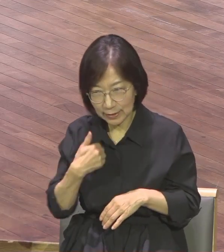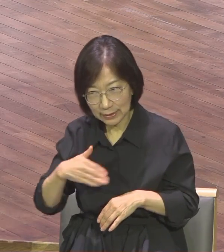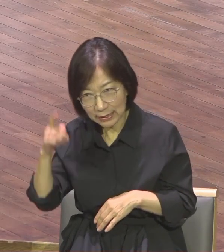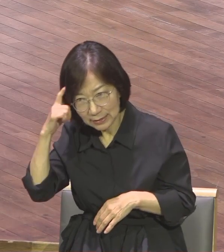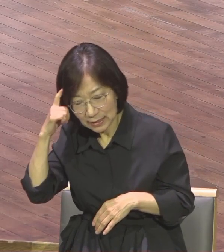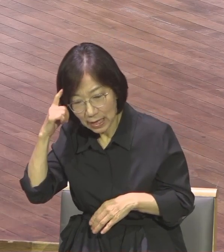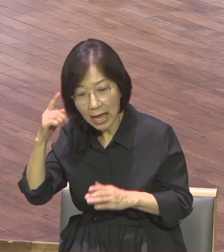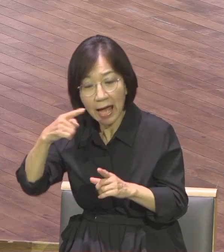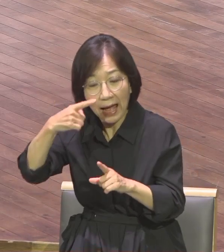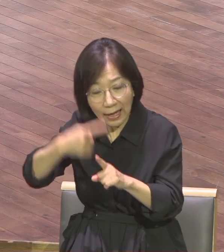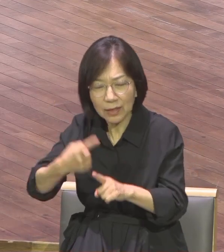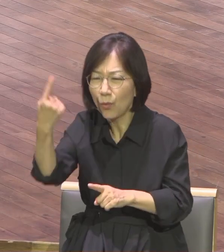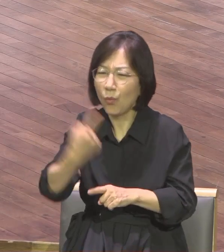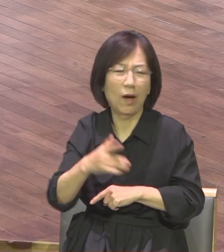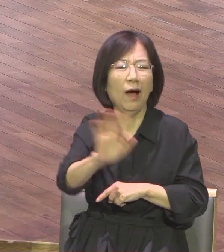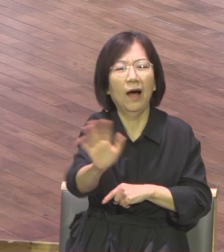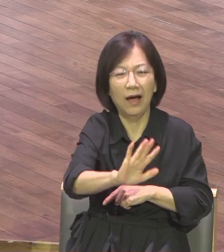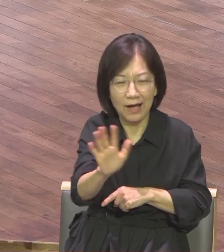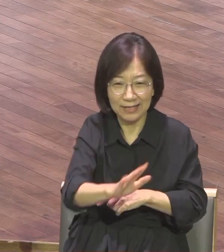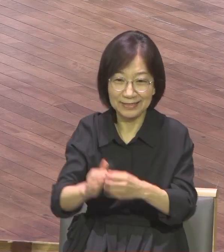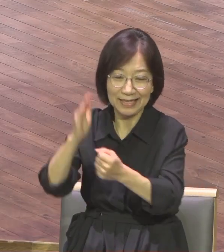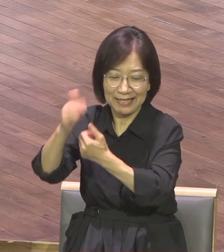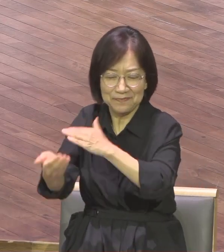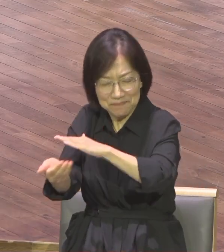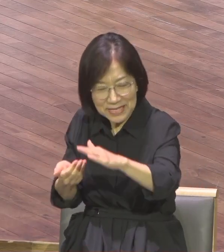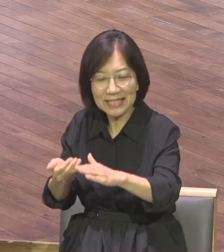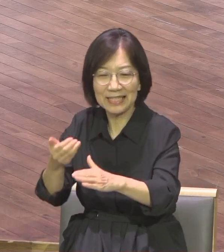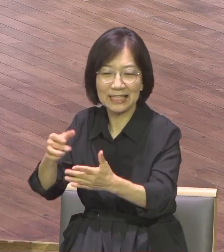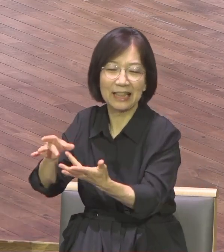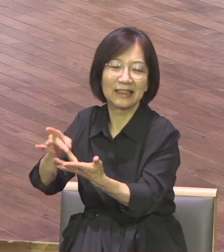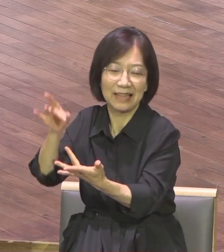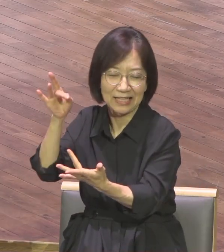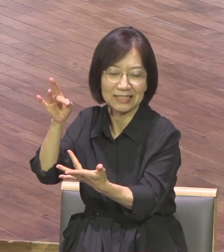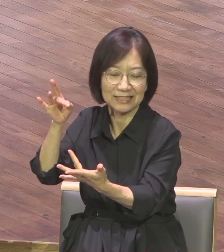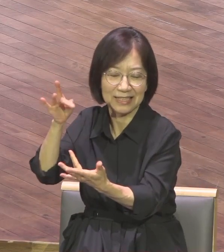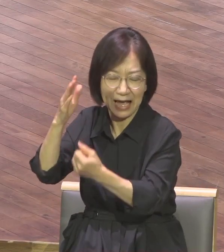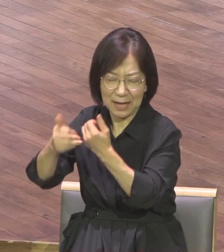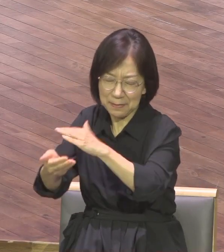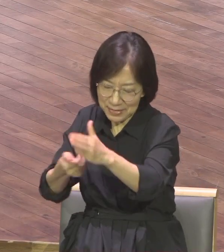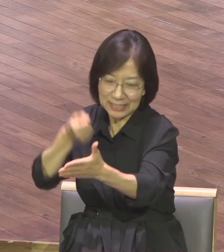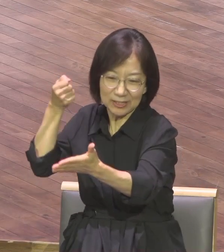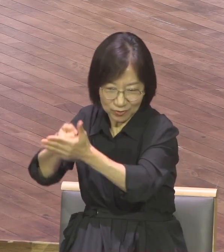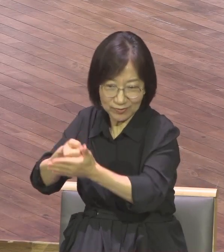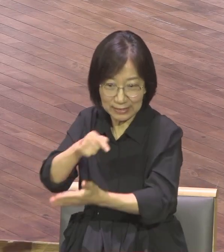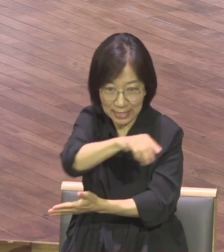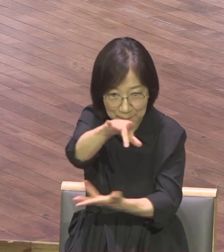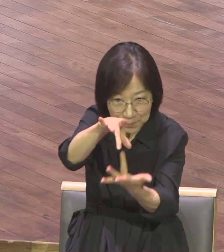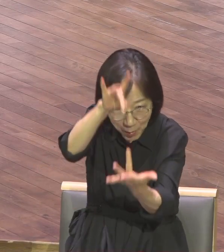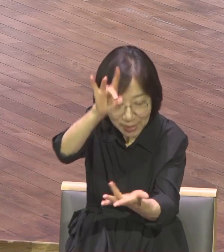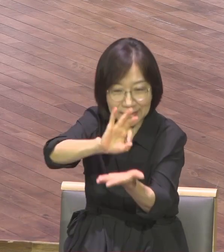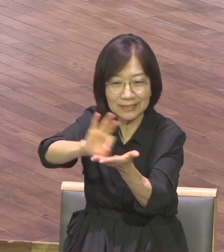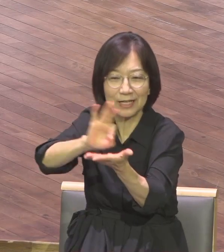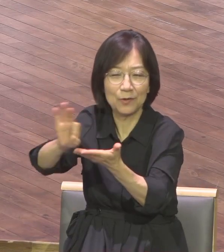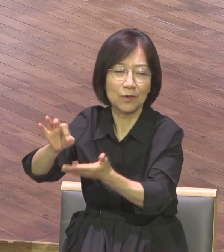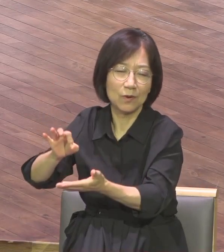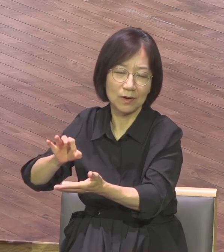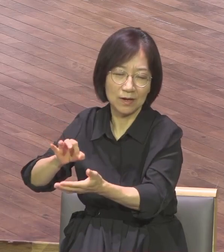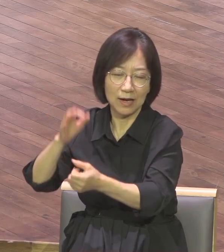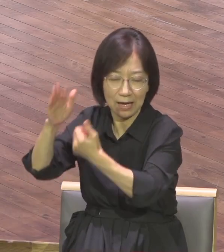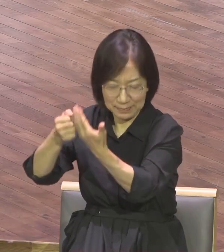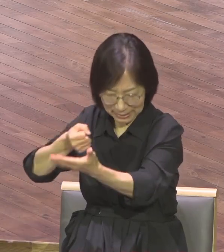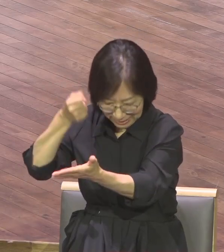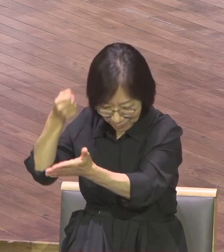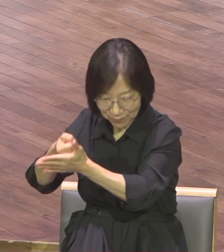아니에요. 아멘. 하나님이 나를 택한 그릇이다. 응? 그릇. 이런